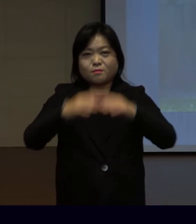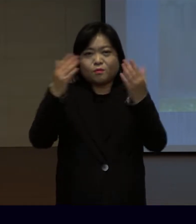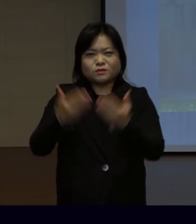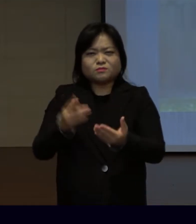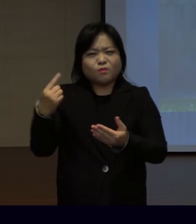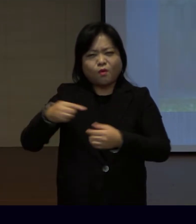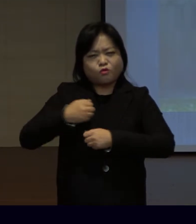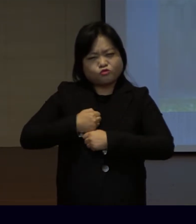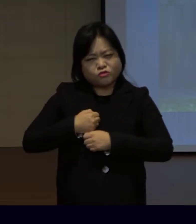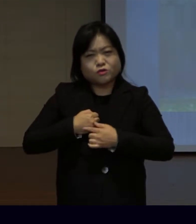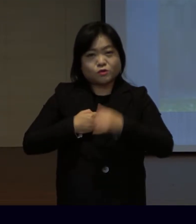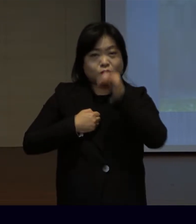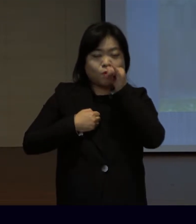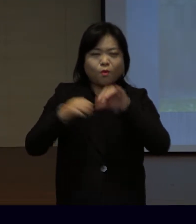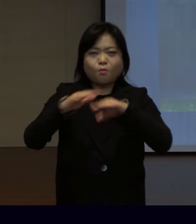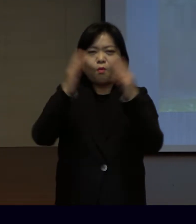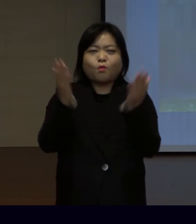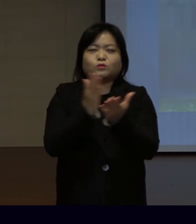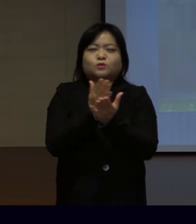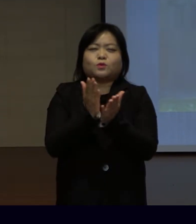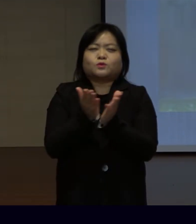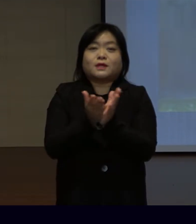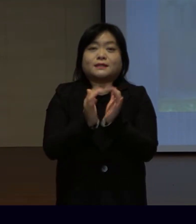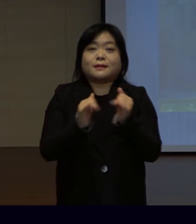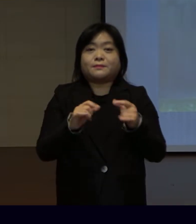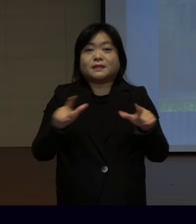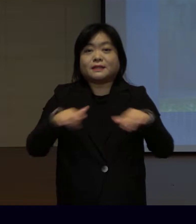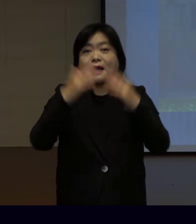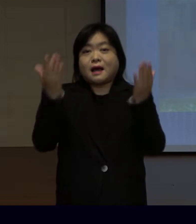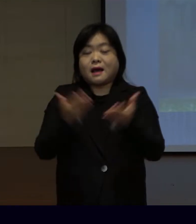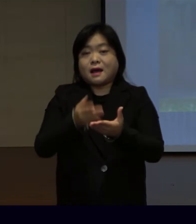있고 모든 종류의 사람들이 다 있습니다.